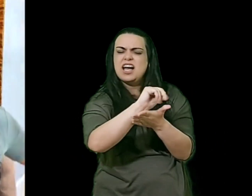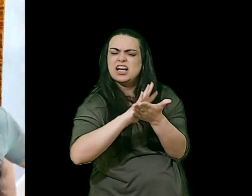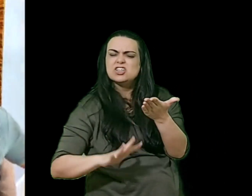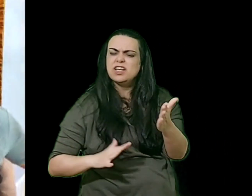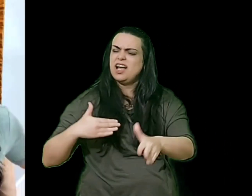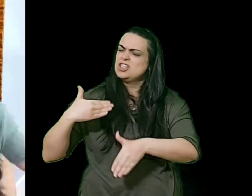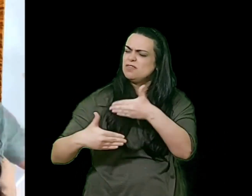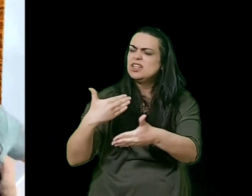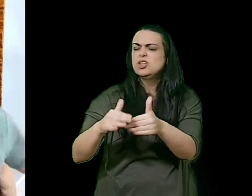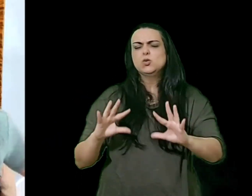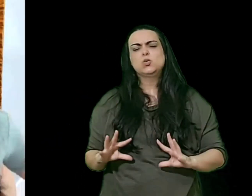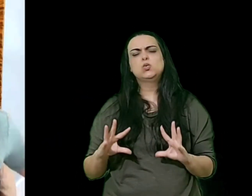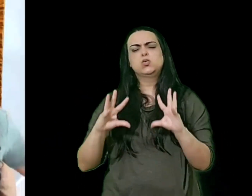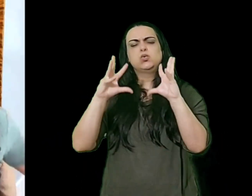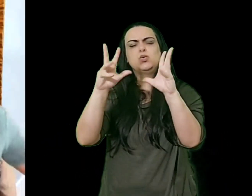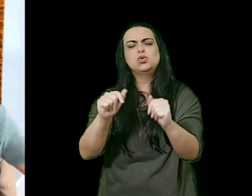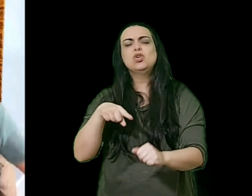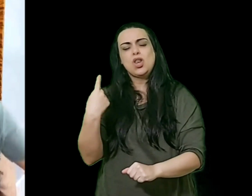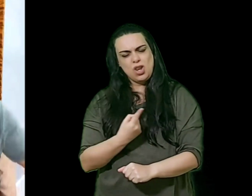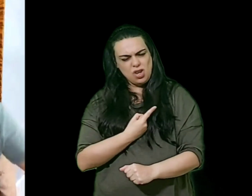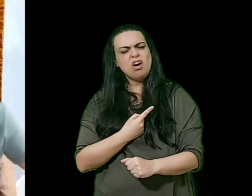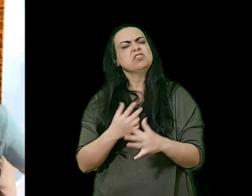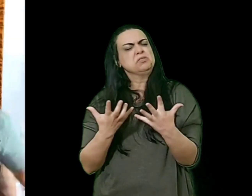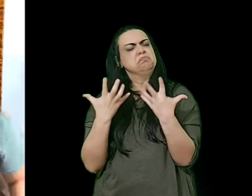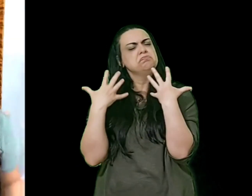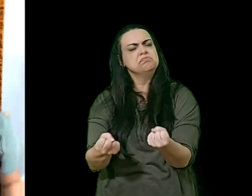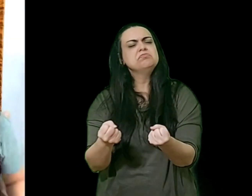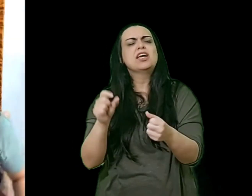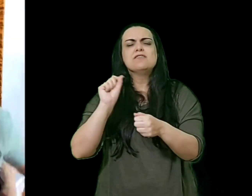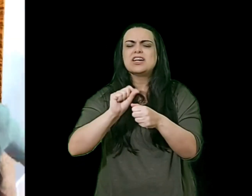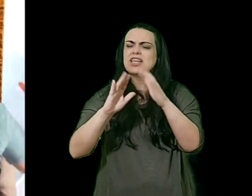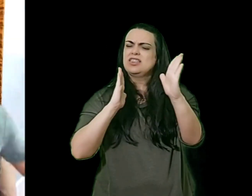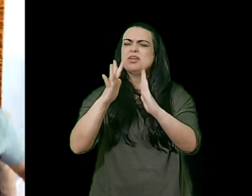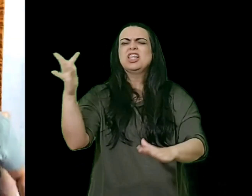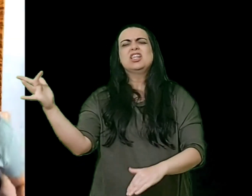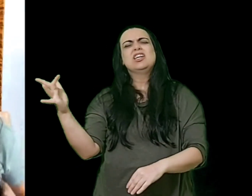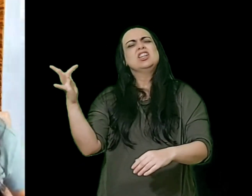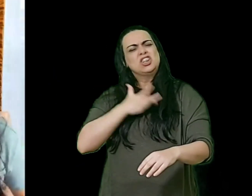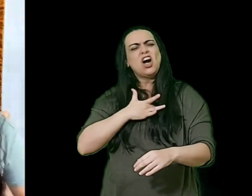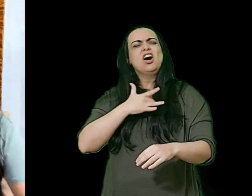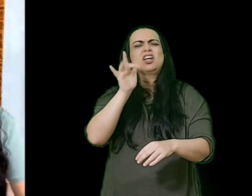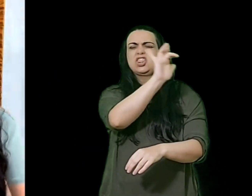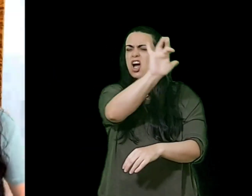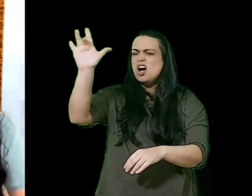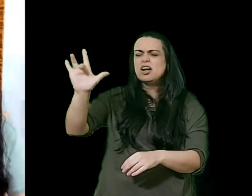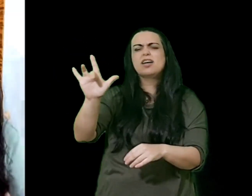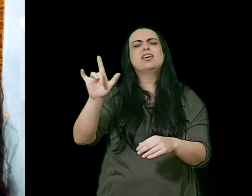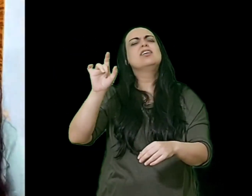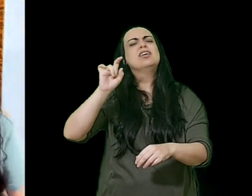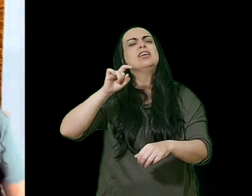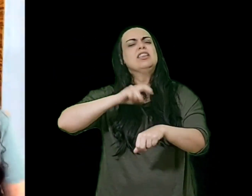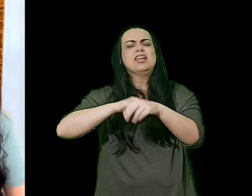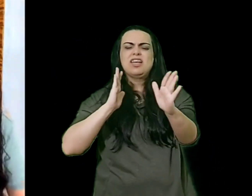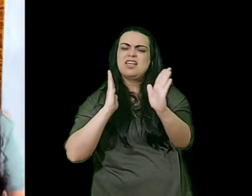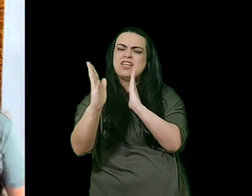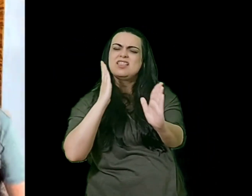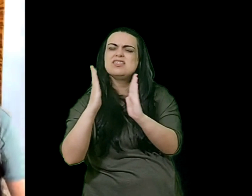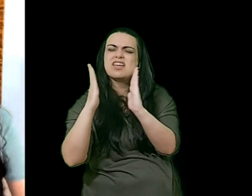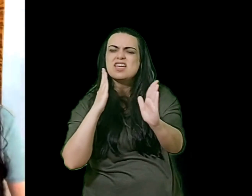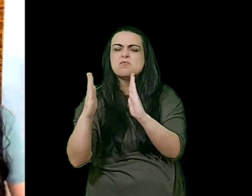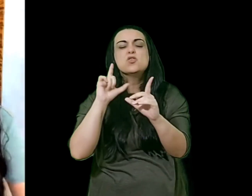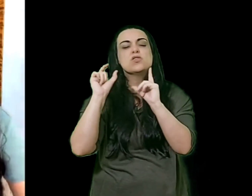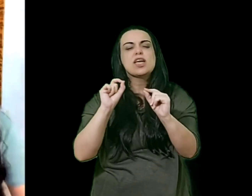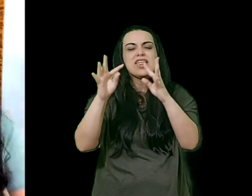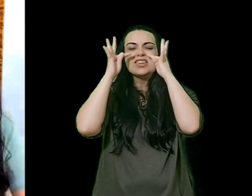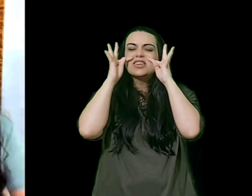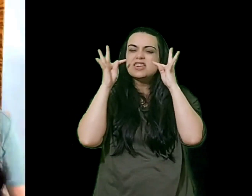o desenvolvimento, Senhor, de tudo aquilo que nós estamos nos propondo a fazer nesse tempo. Toma essas ferramentas e que haja, Senhor, neste tempo, ó